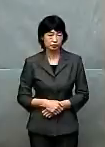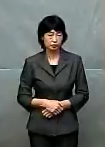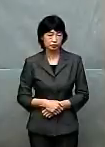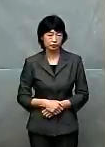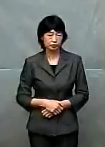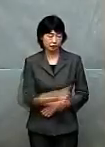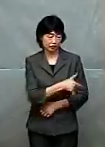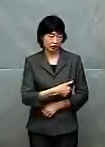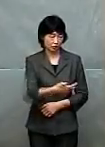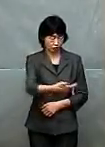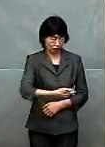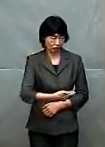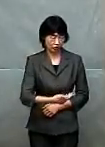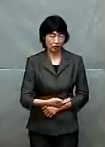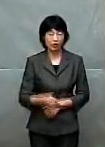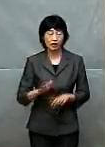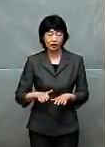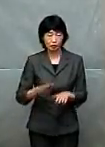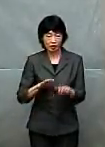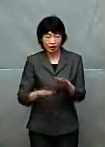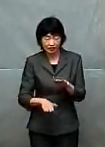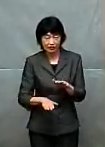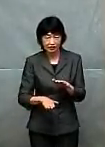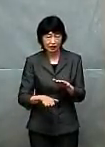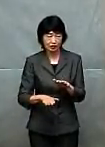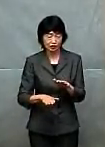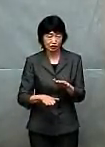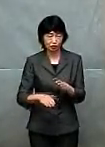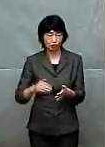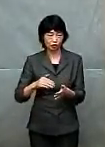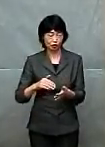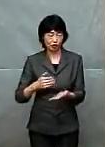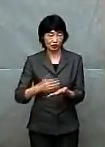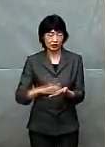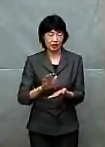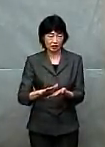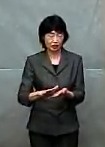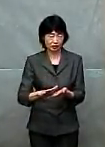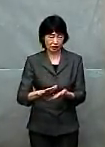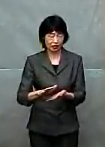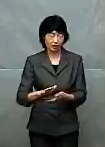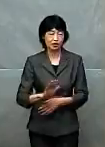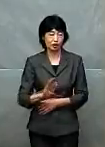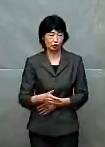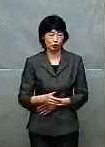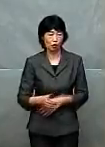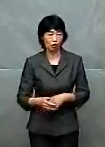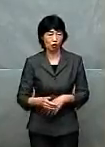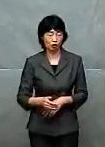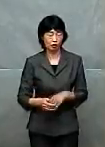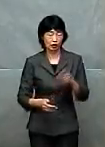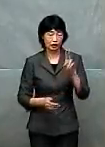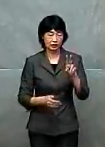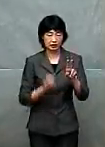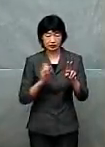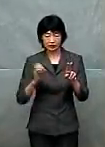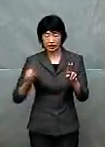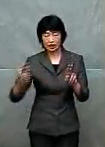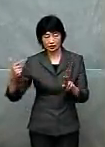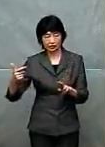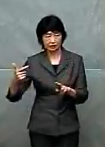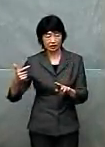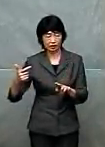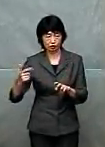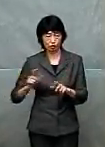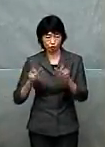と今活断層の話をしたのでそのようなお答えかもしれませんが、うん、ちなみに2008年にあった岩手宮城内陸地